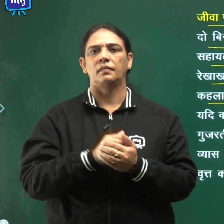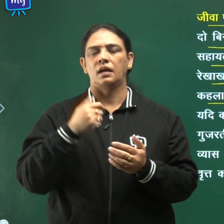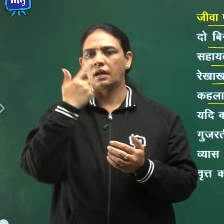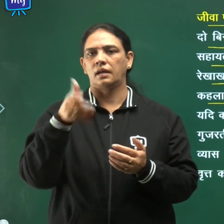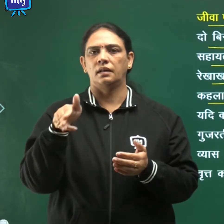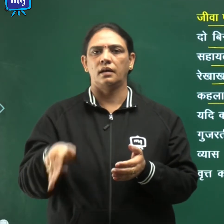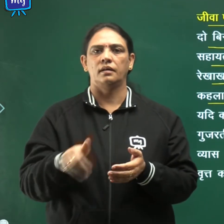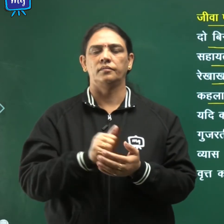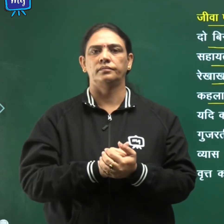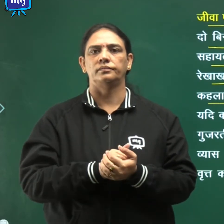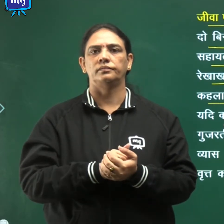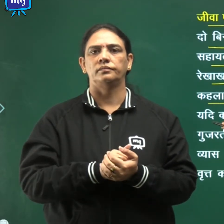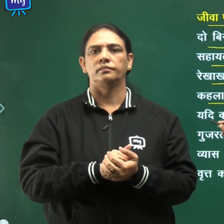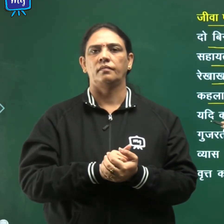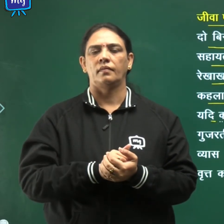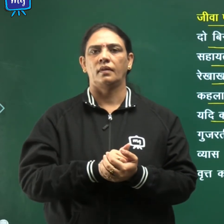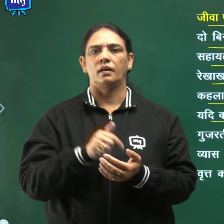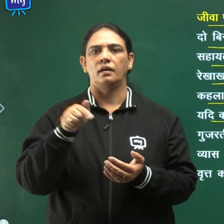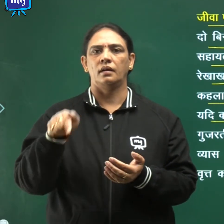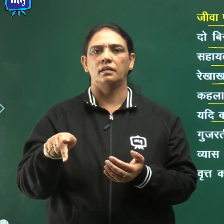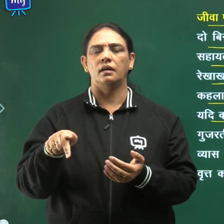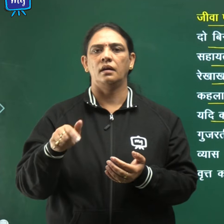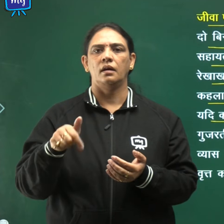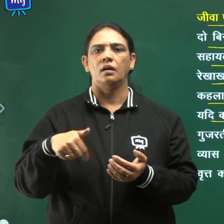कहलाती है। यदि कोई जीवा